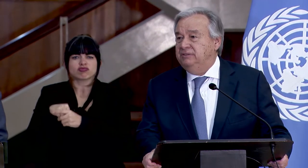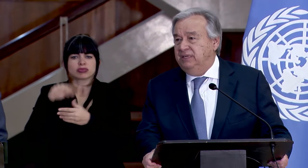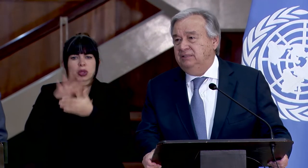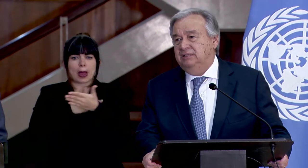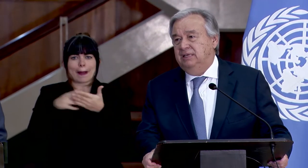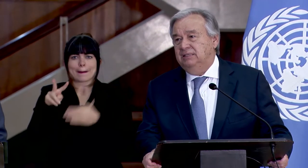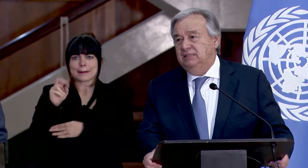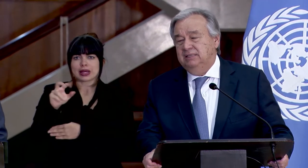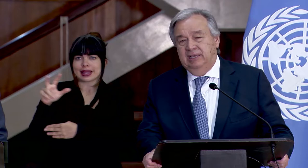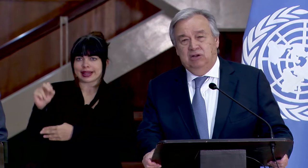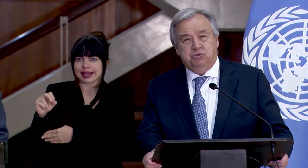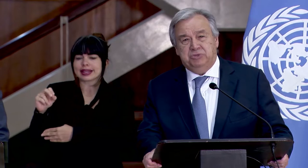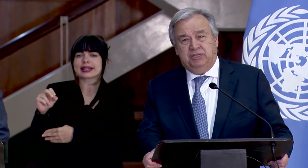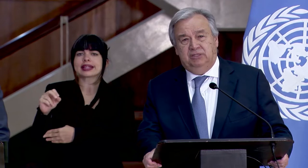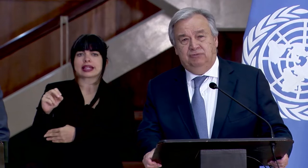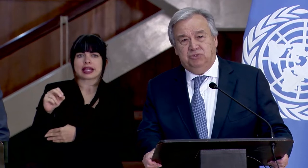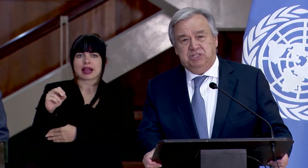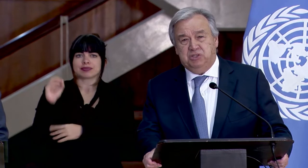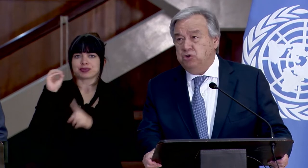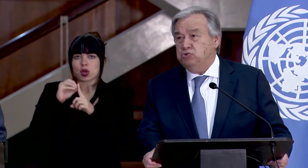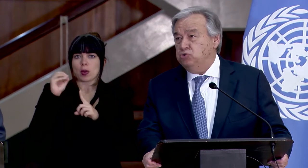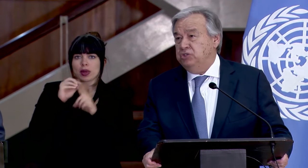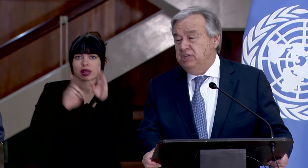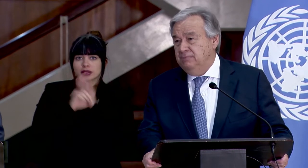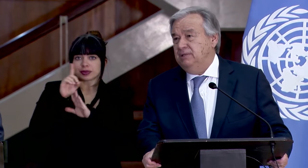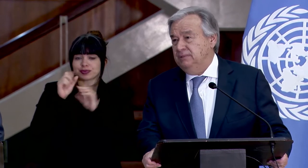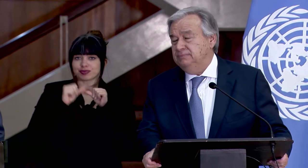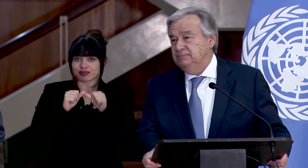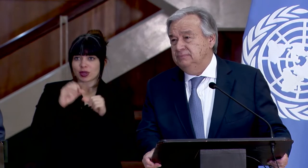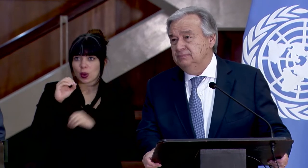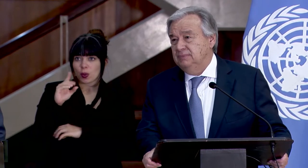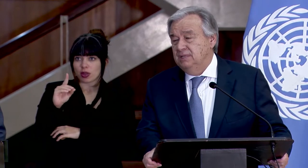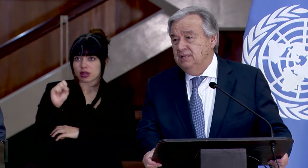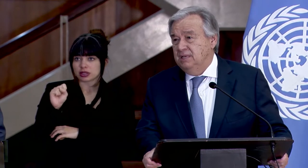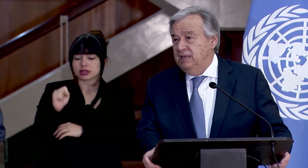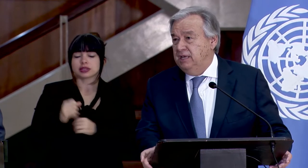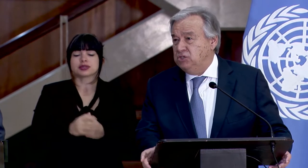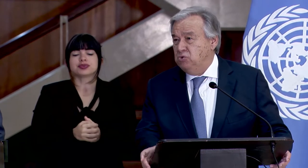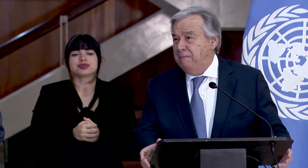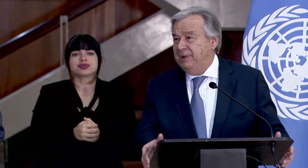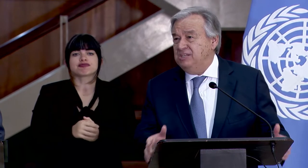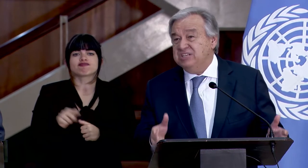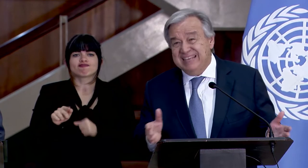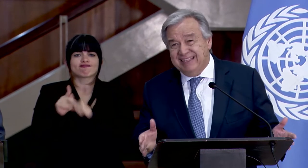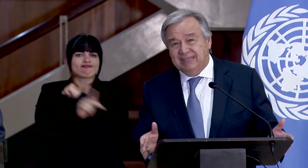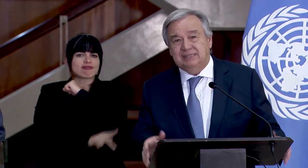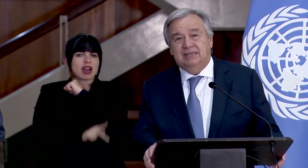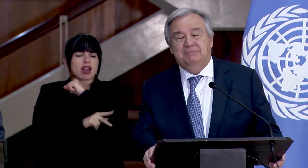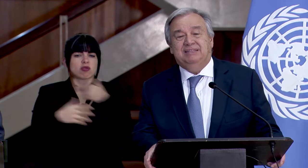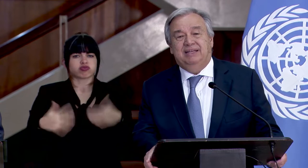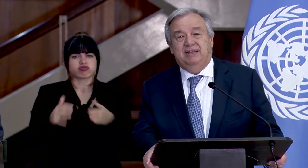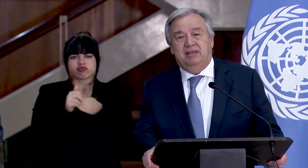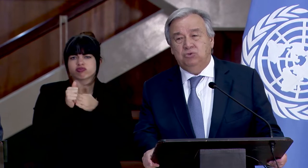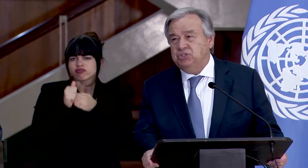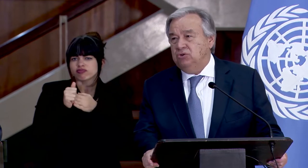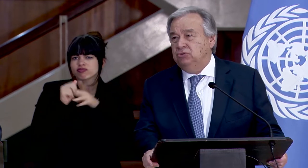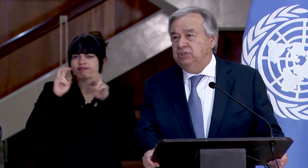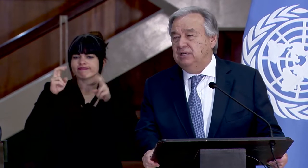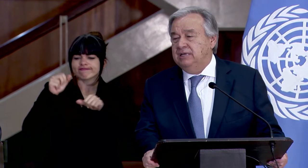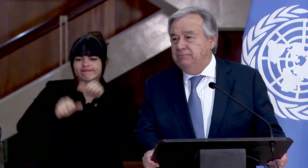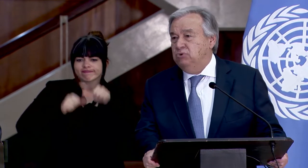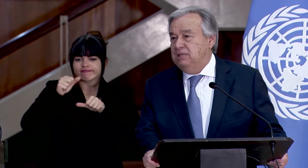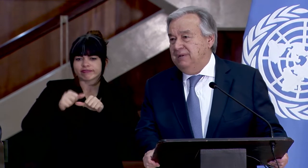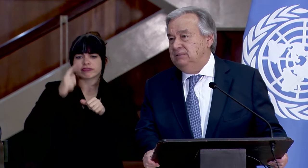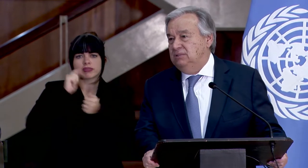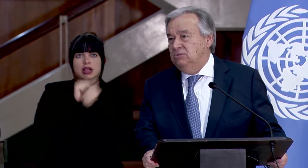Agenda 2030 y los Objetivos de Desarrollo Sostenible. Es un país líder en materia de lucha